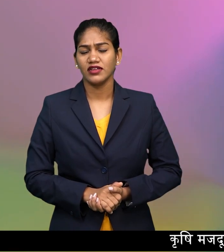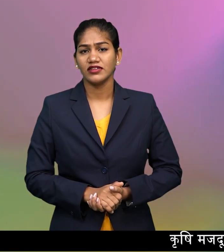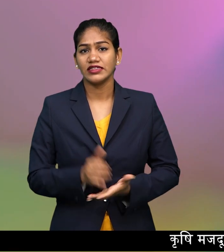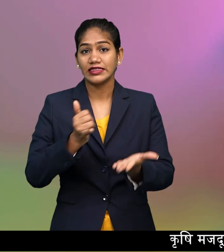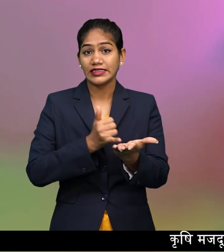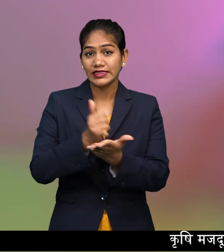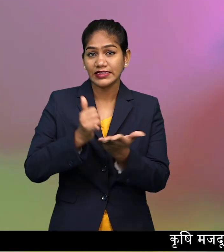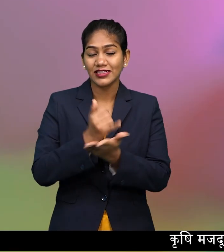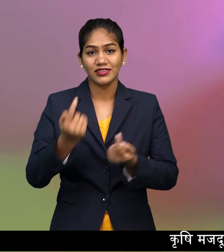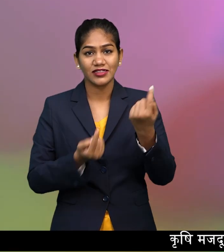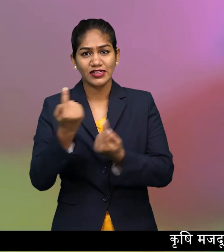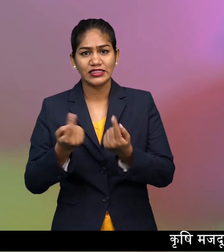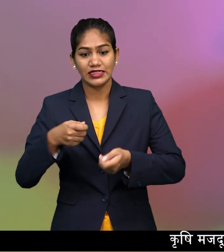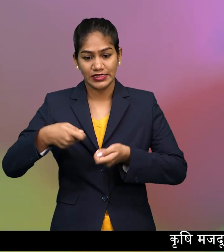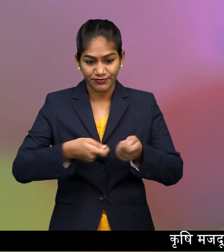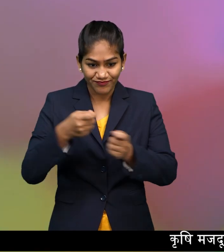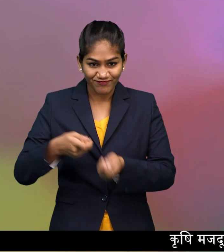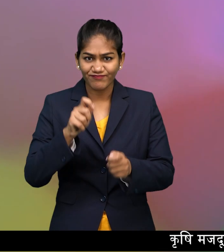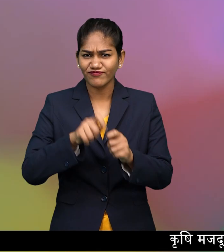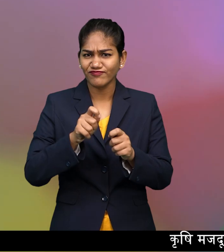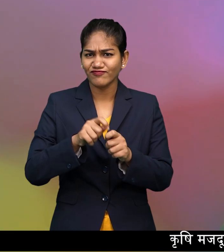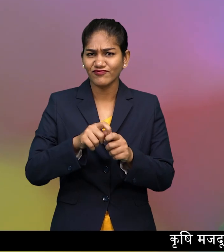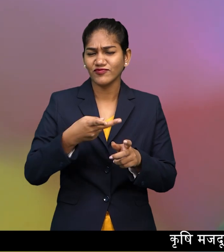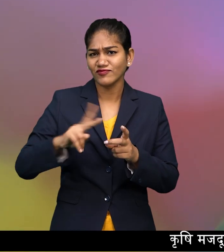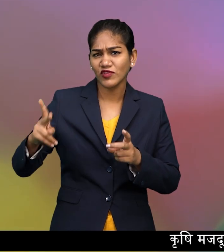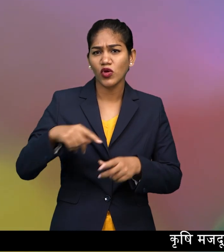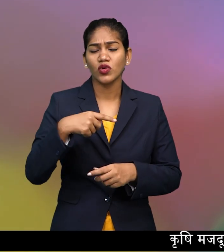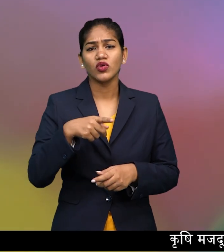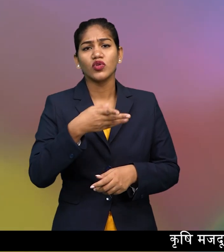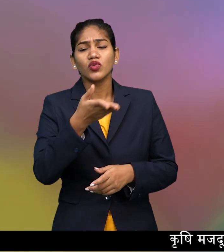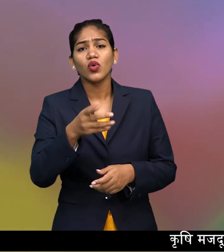कृषि मजदूर वे हैं जो नकद या वस्तु के रूप में